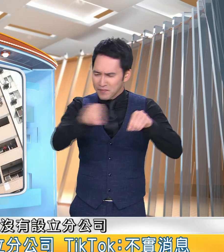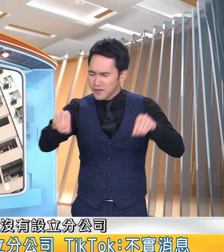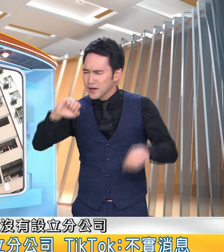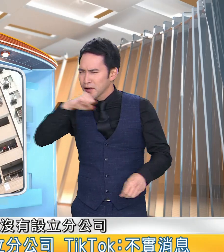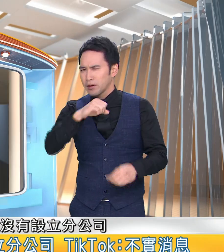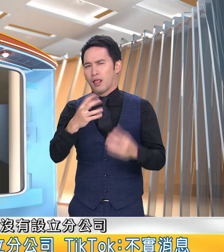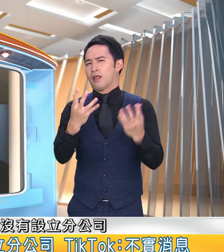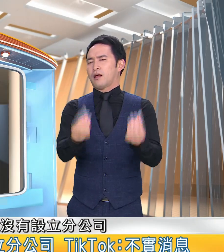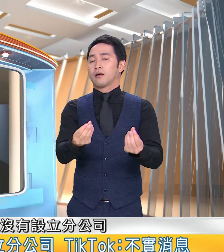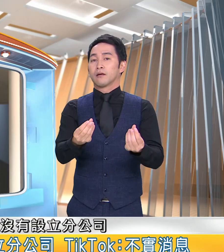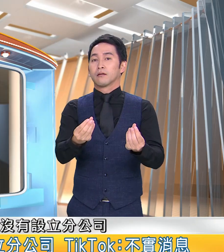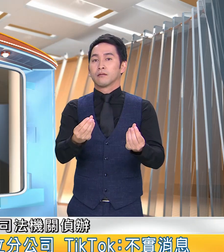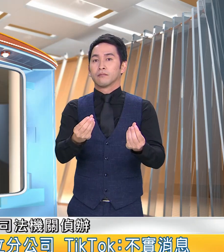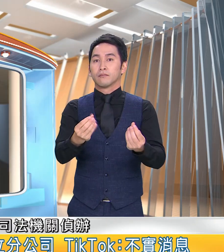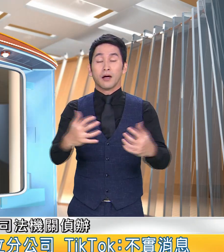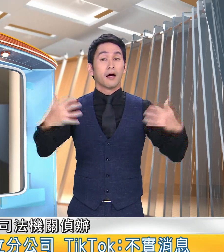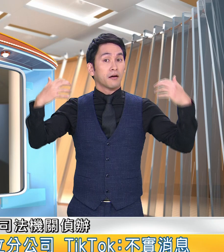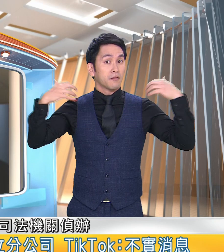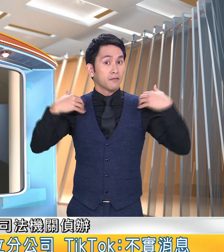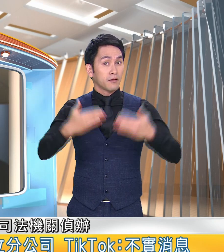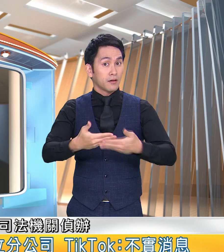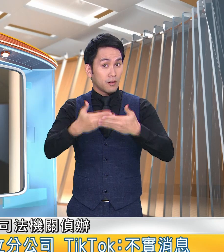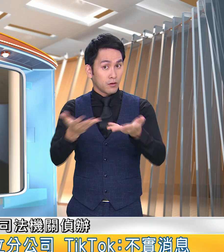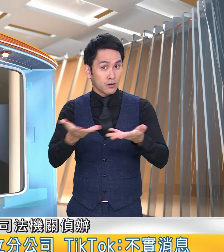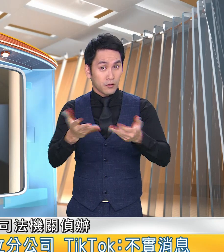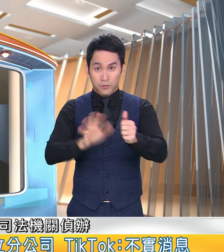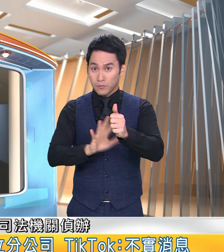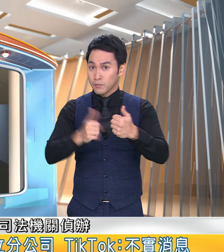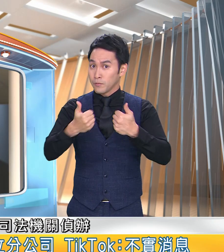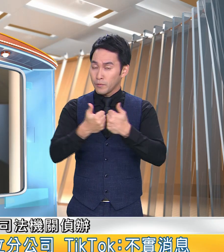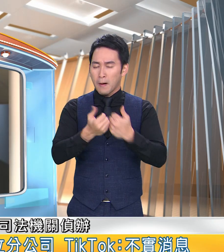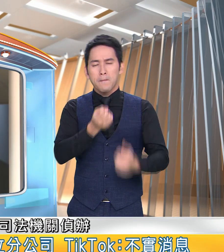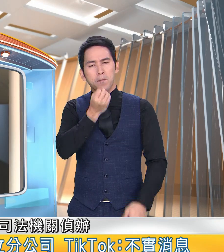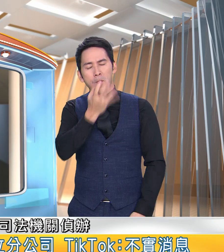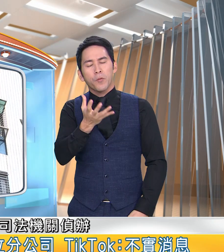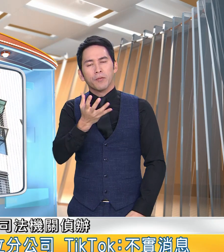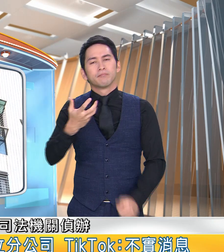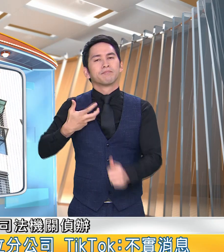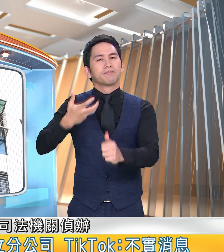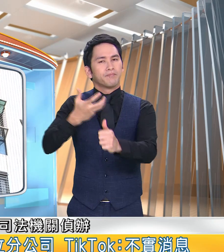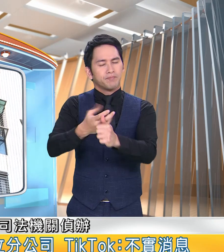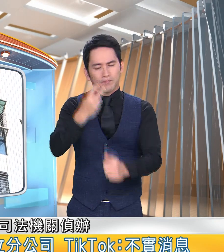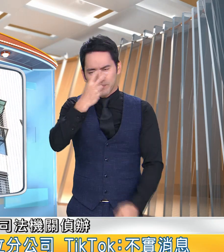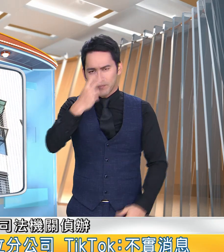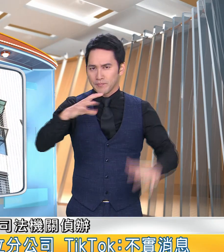公司，而陆委会已经交由司法机关来侦办。